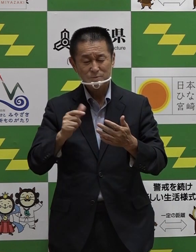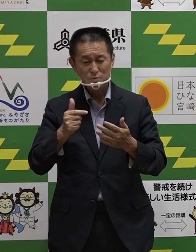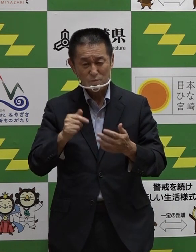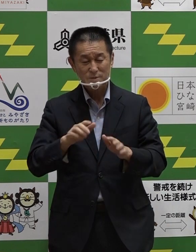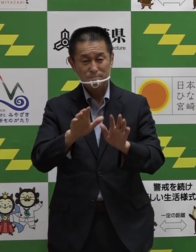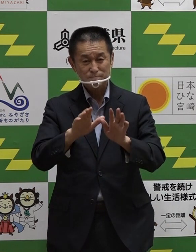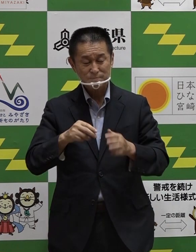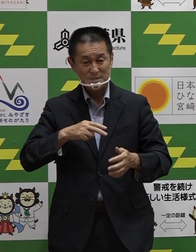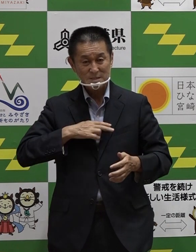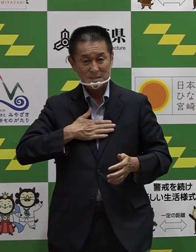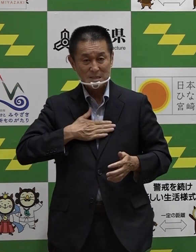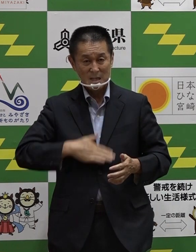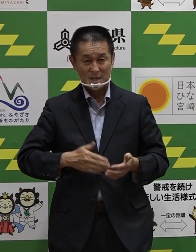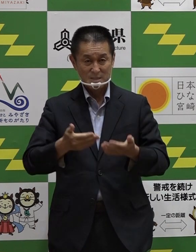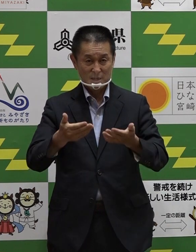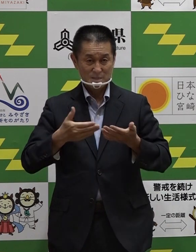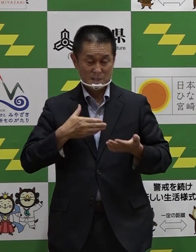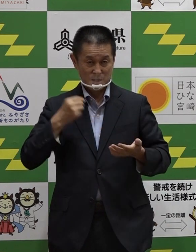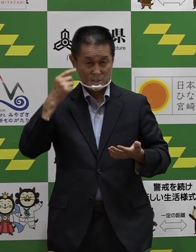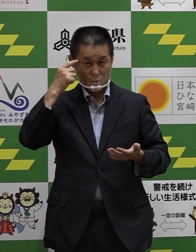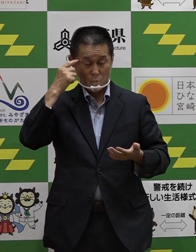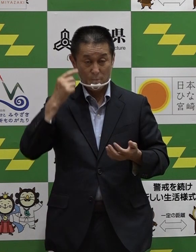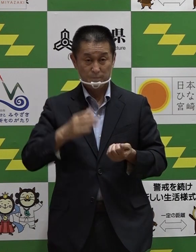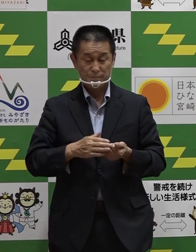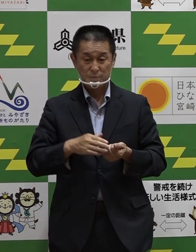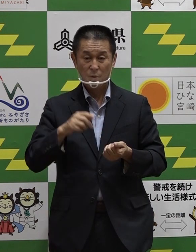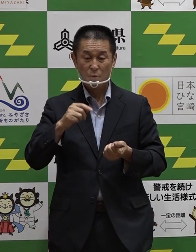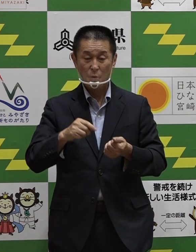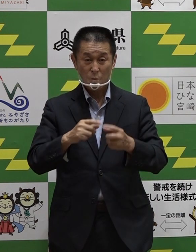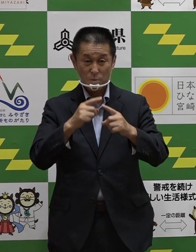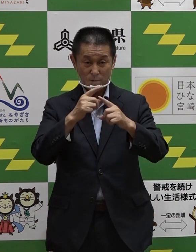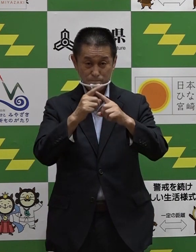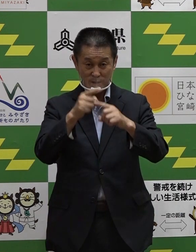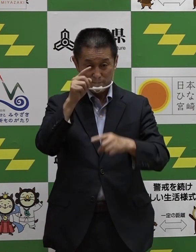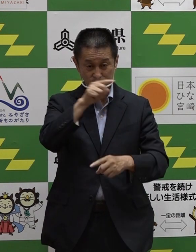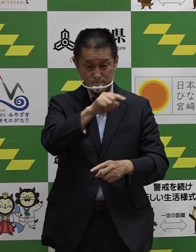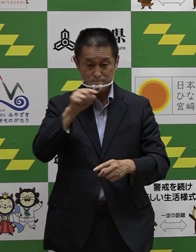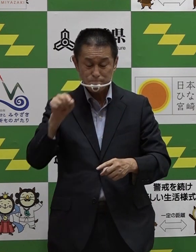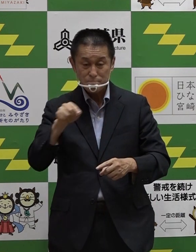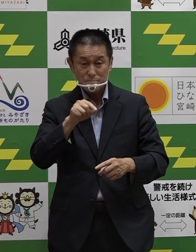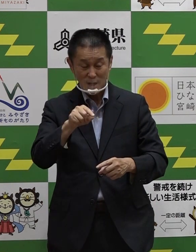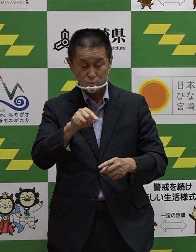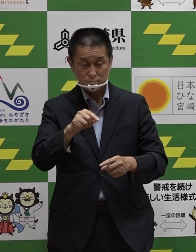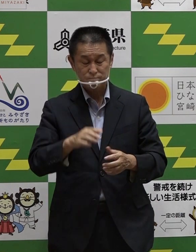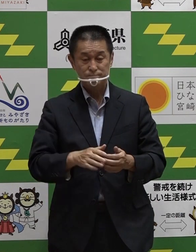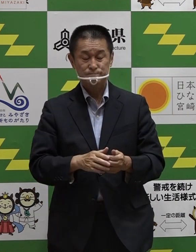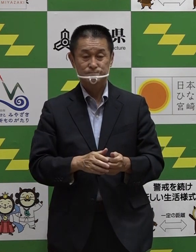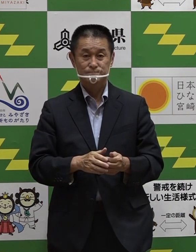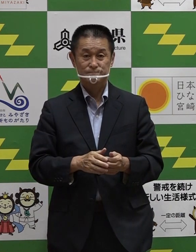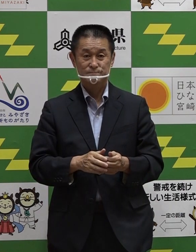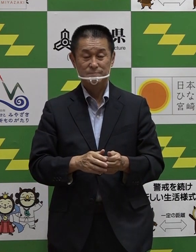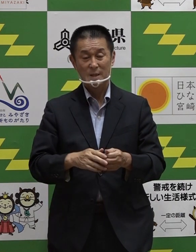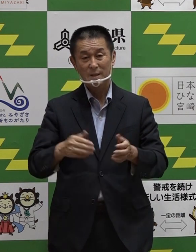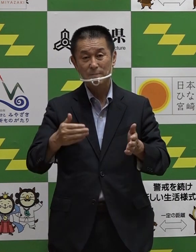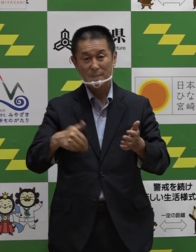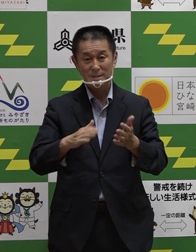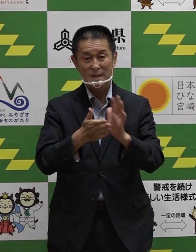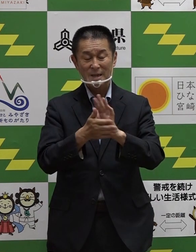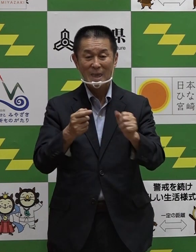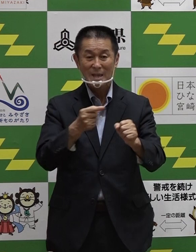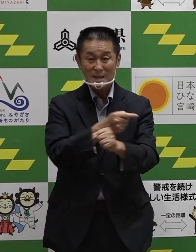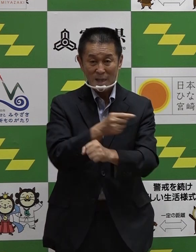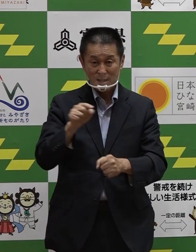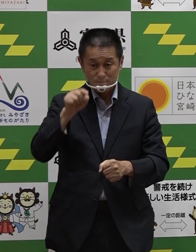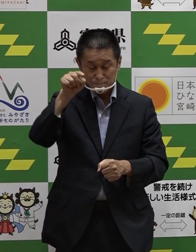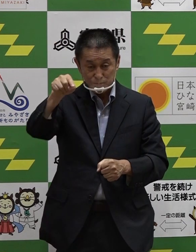ひ受け止めていただければというふうに思っておりますし、ここに米印で書いておりますように、そういう意味でまだ県外については徐